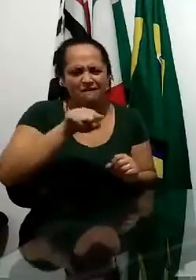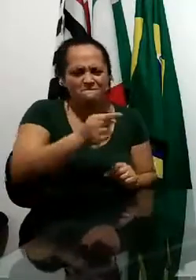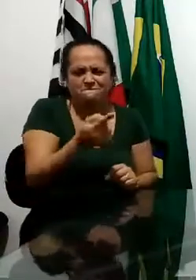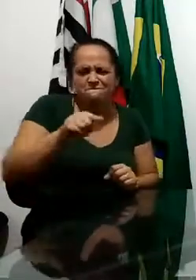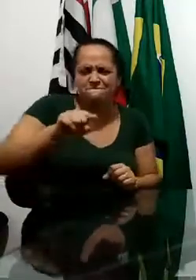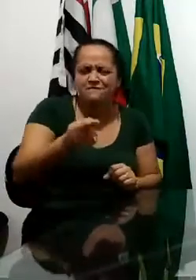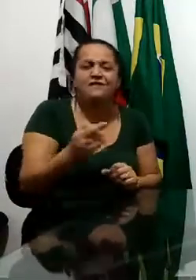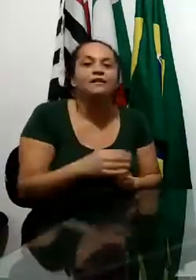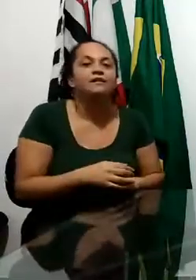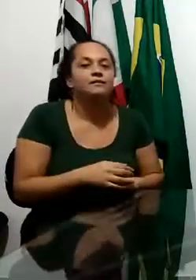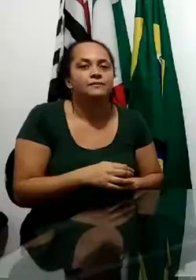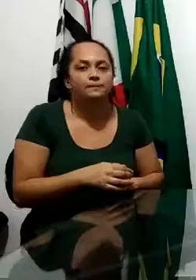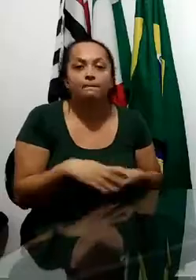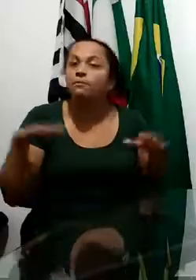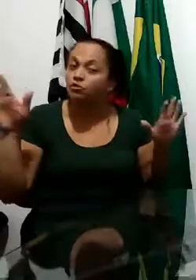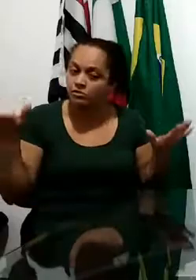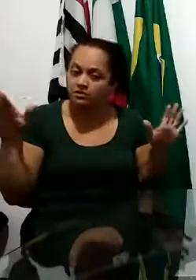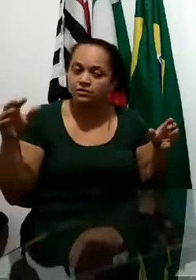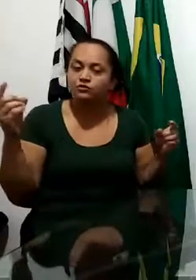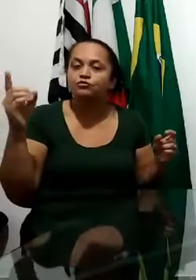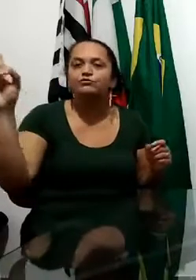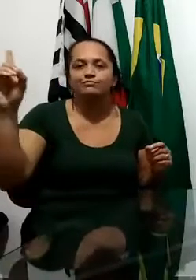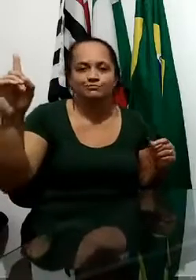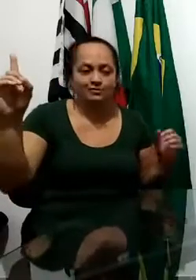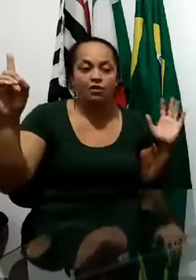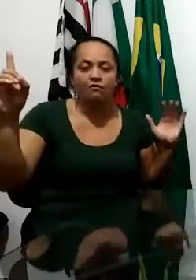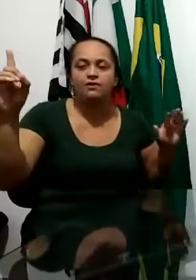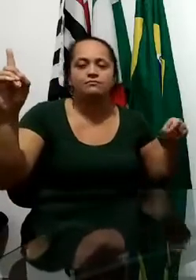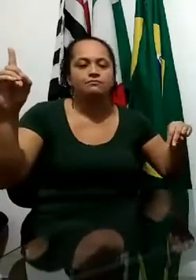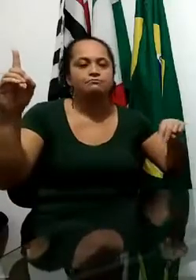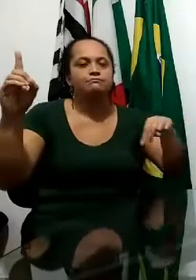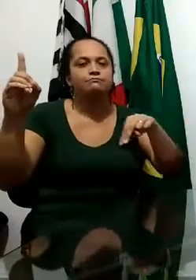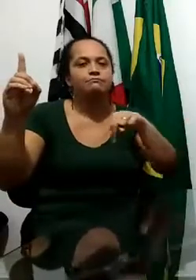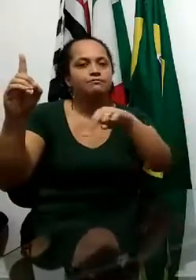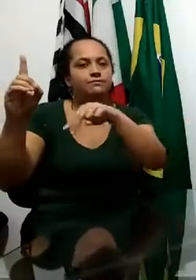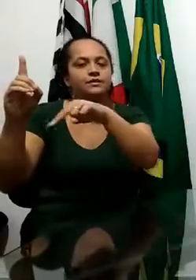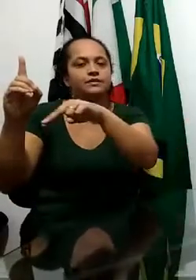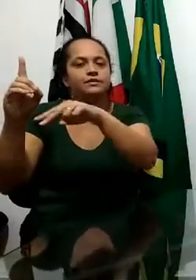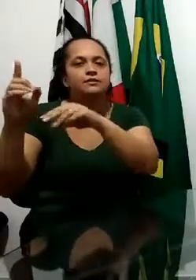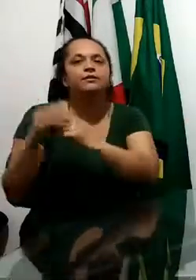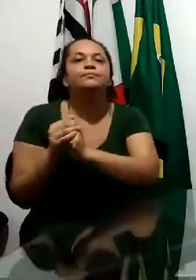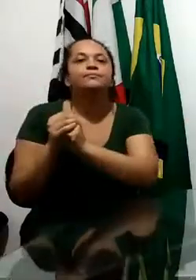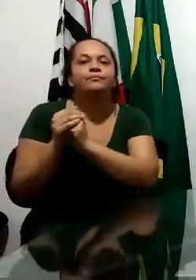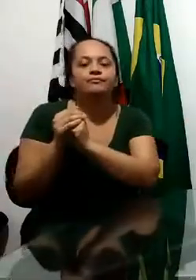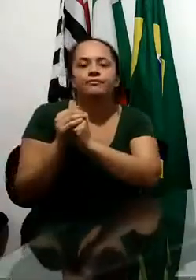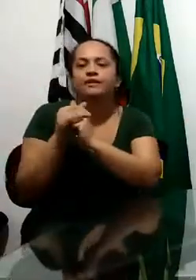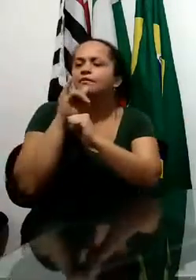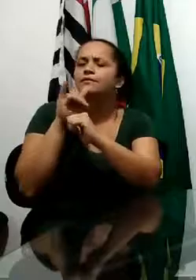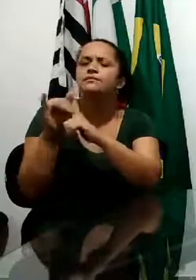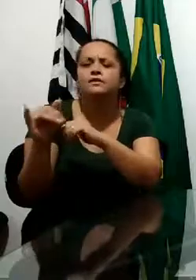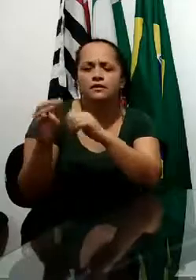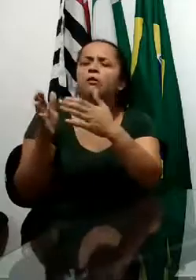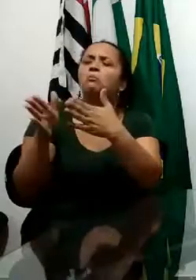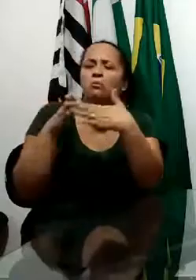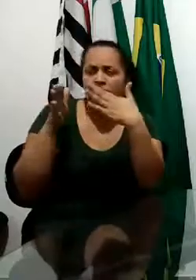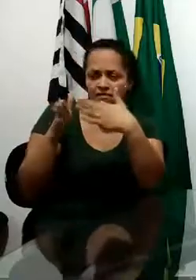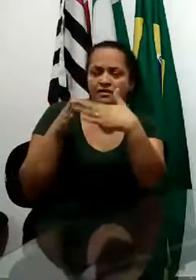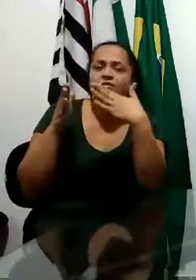se apresentaram até Deus e se ofereceram para cumprir a missão